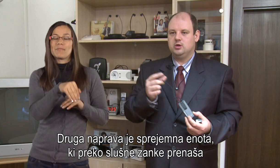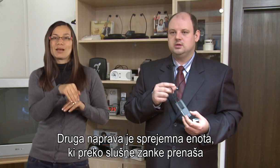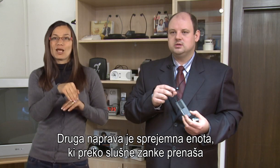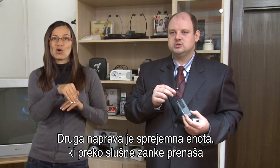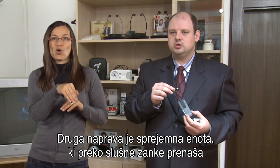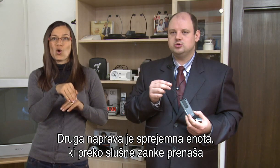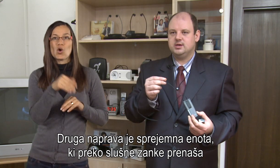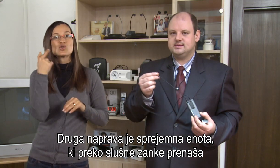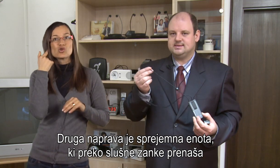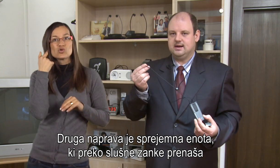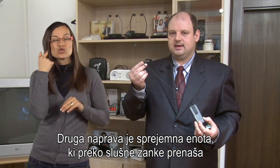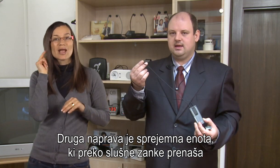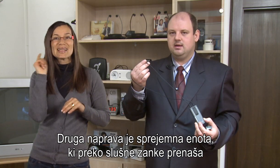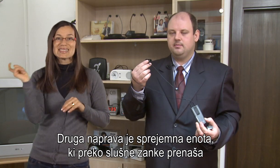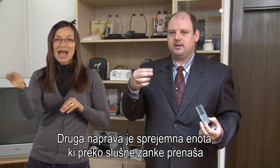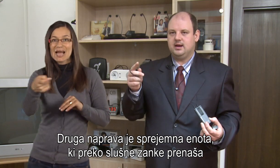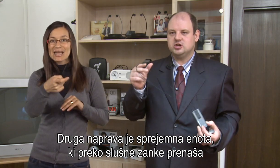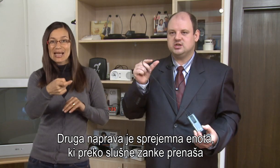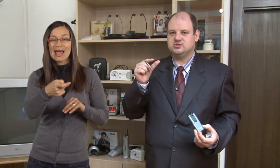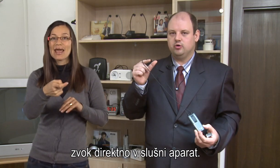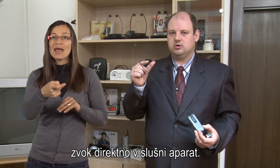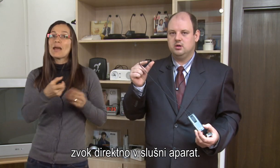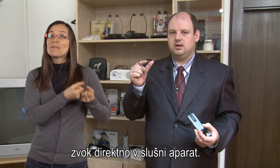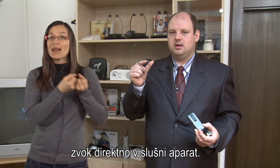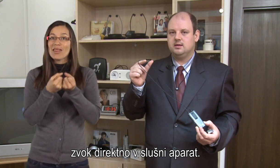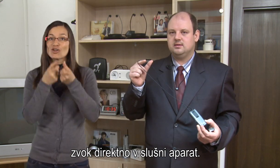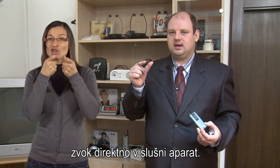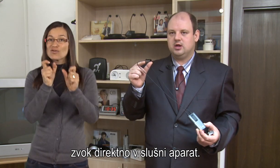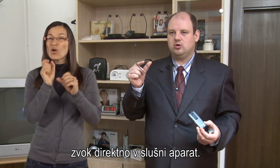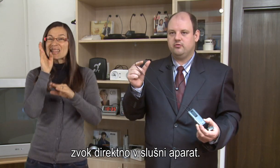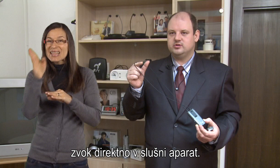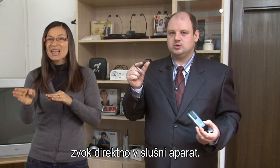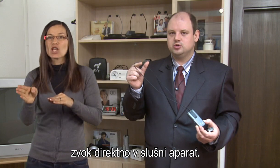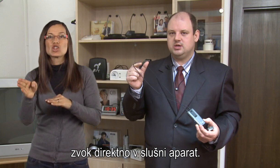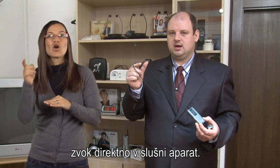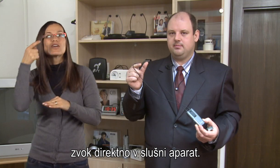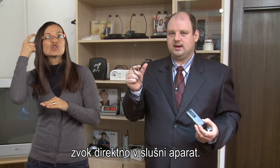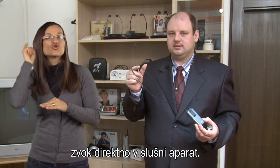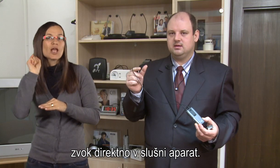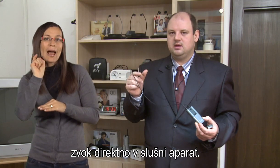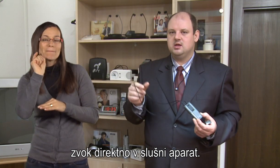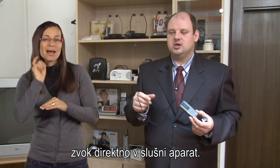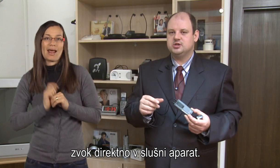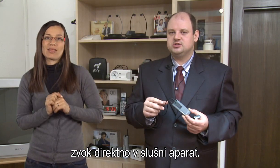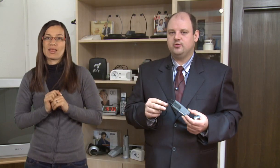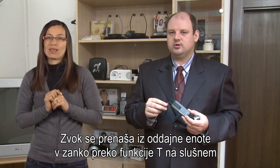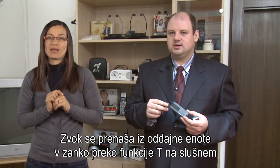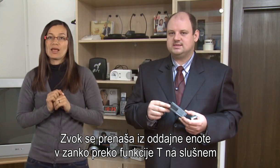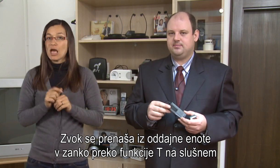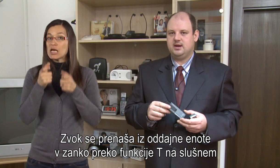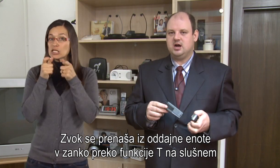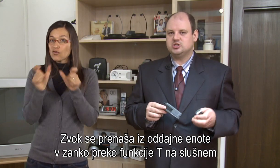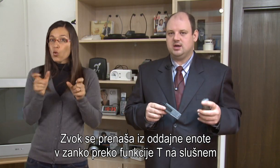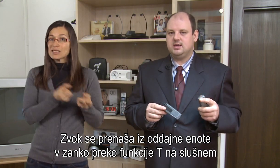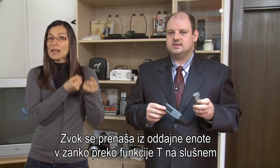preko slušne zanke prenaša zvok direktno v slušni aparat. Zvok